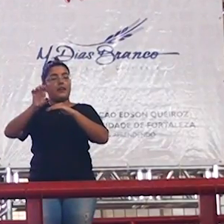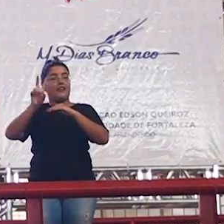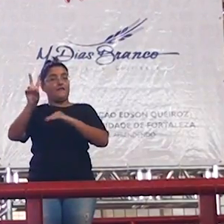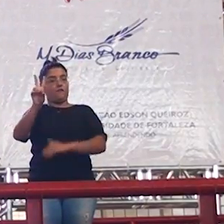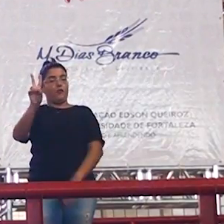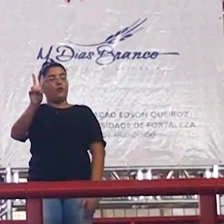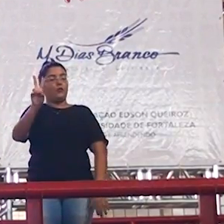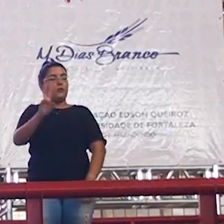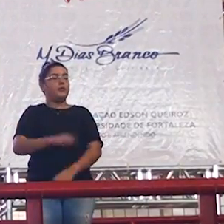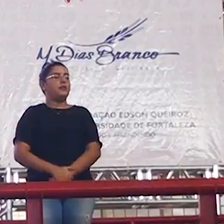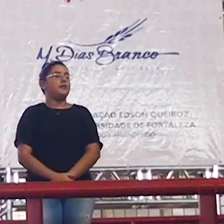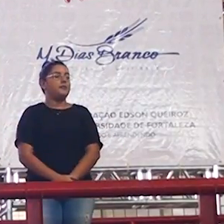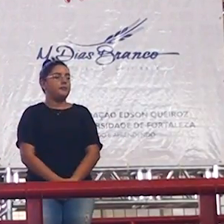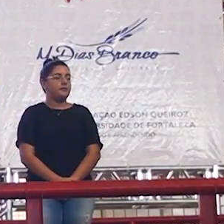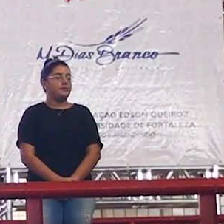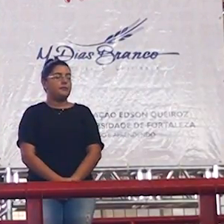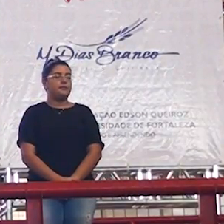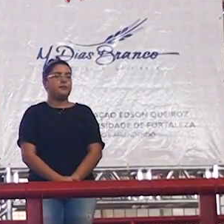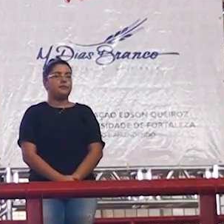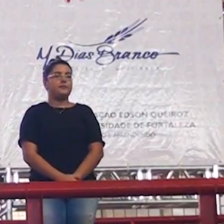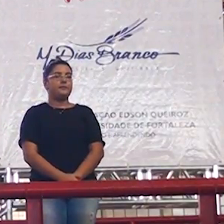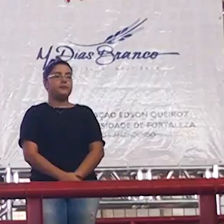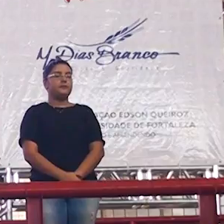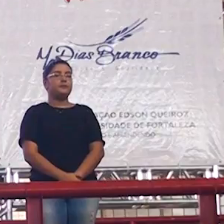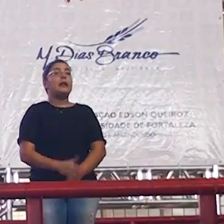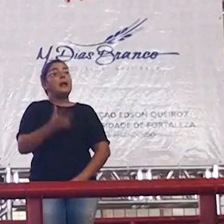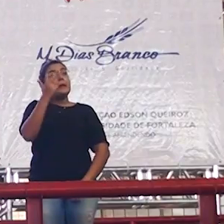A razão entre os volumes seria a